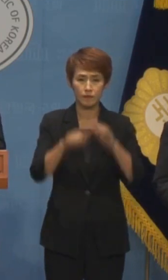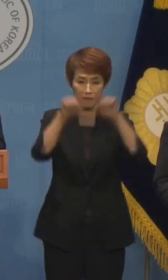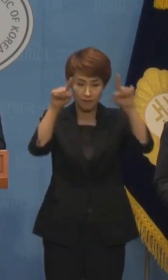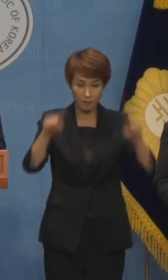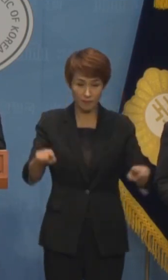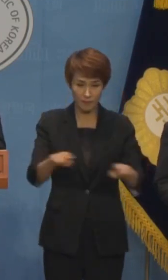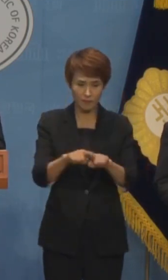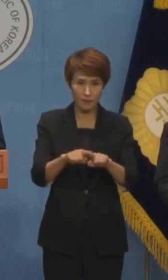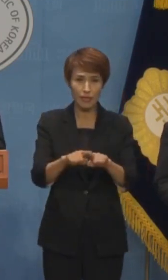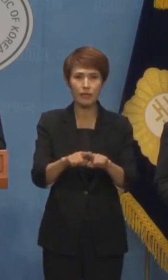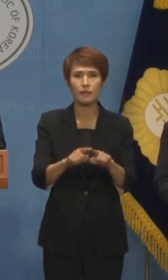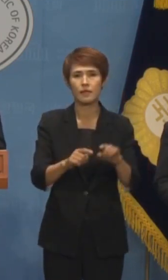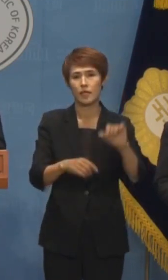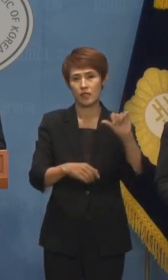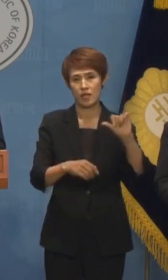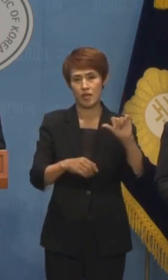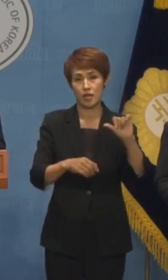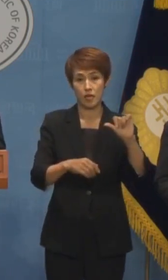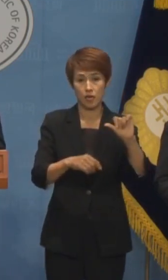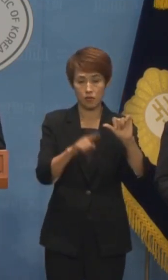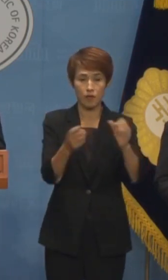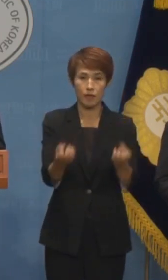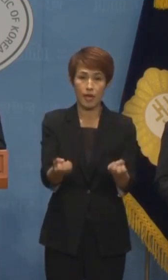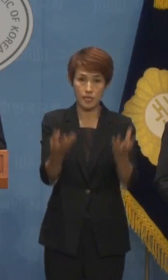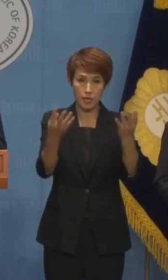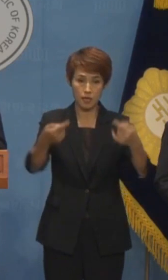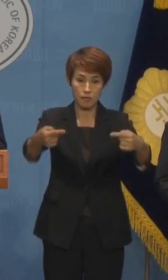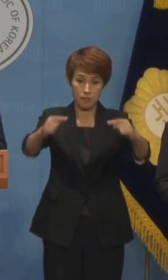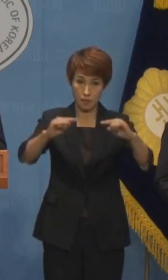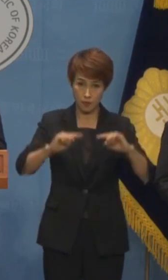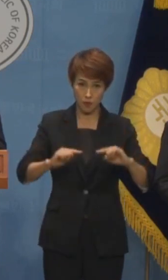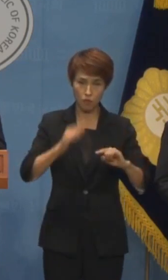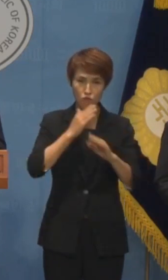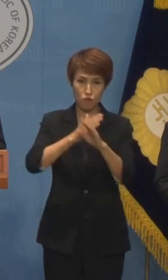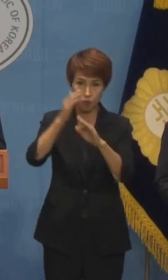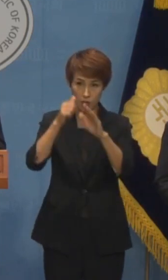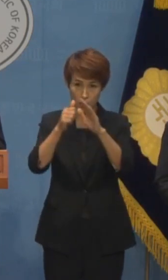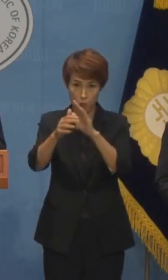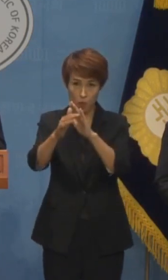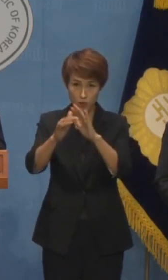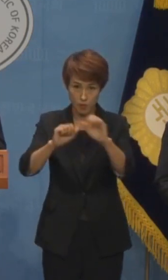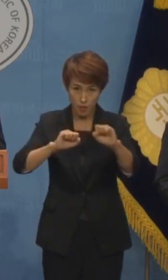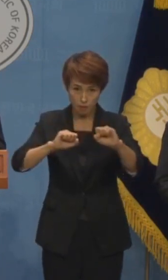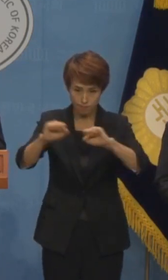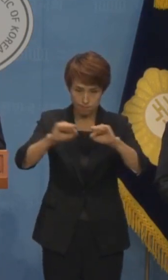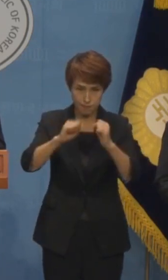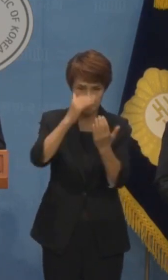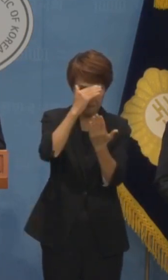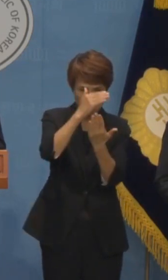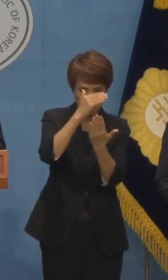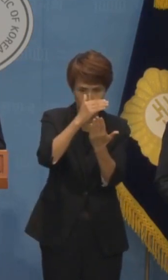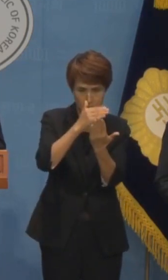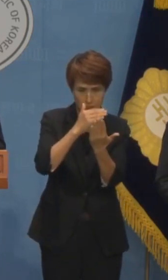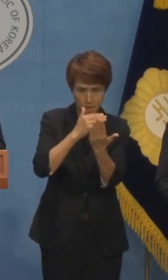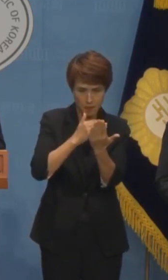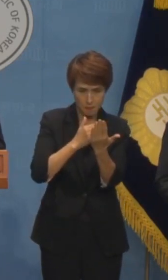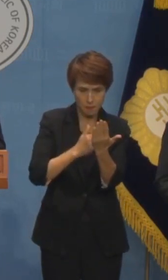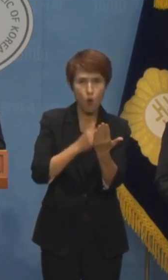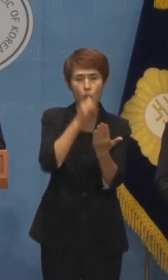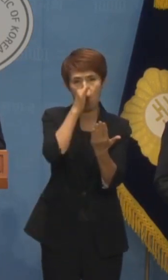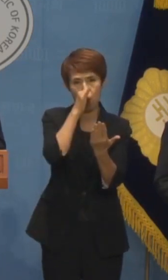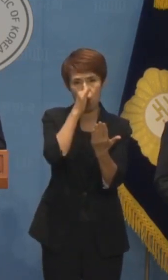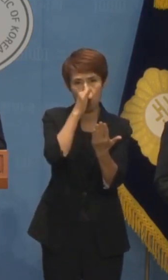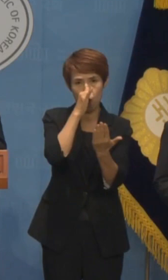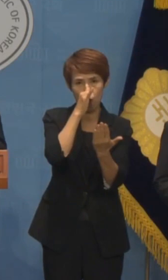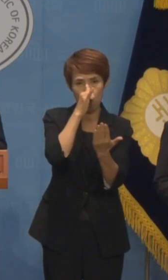5장짜리 이 문서에는 행사에 참석한 북대표단의 동향을 날짜별로 상세하게 기술되어